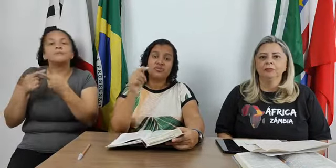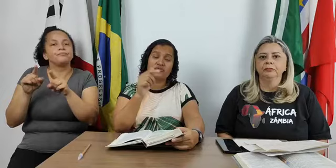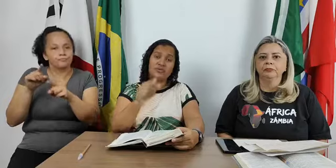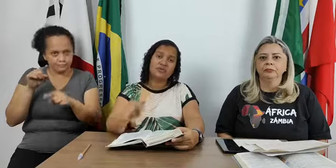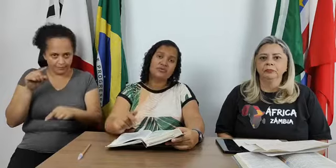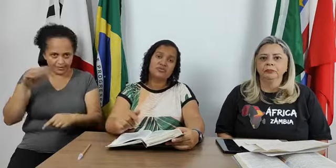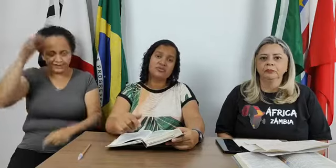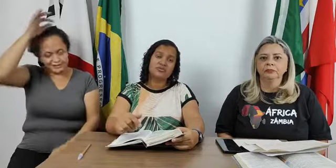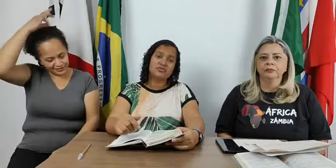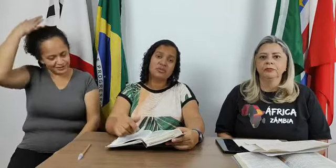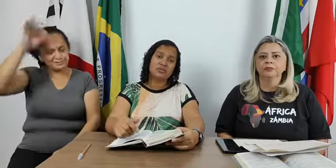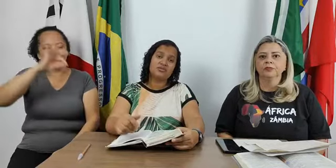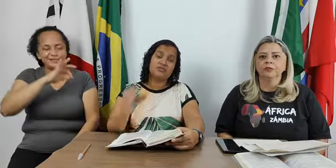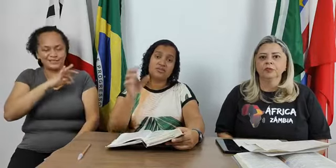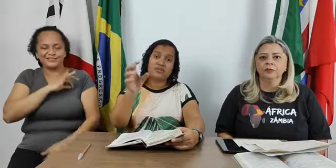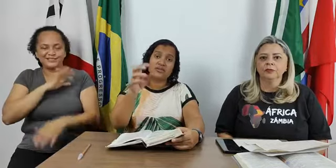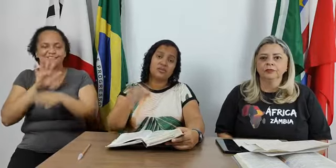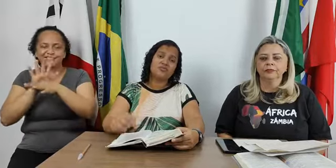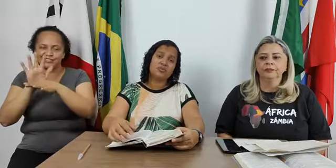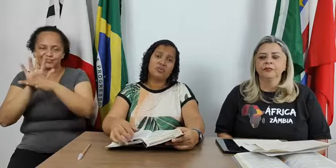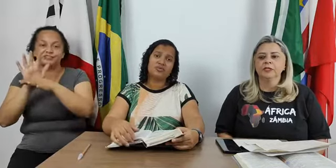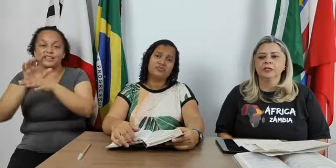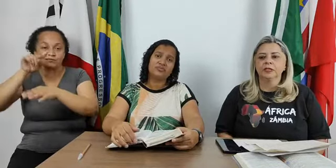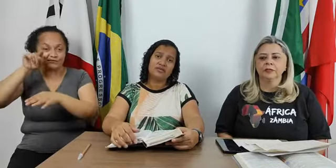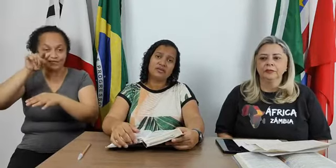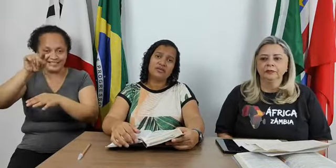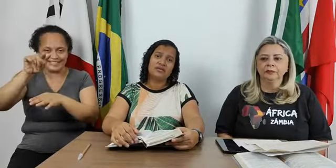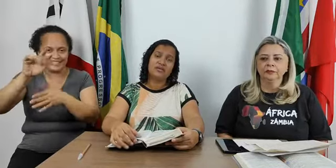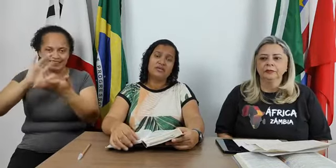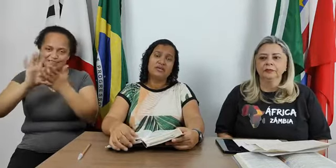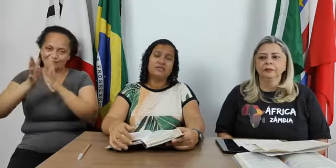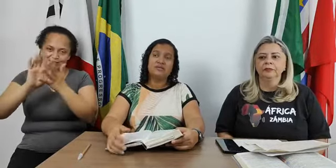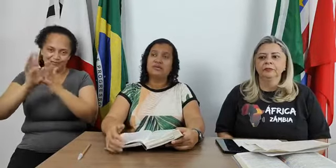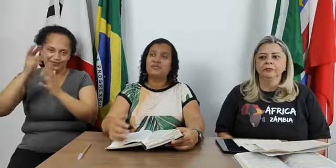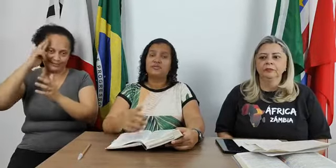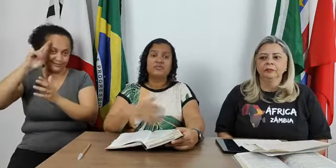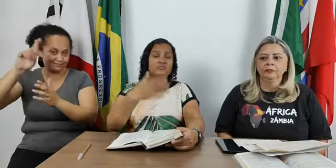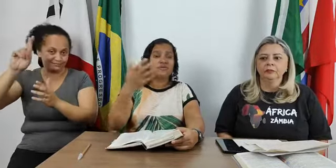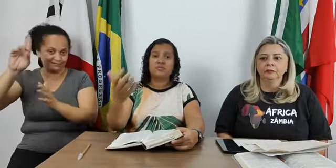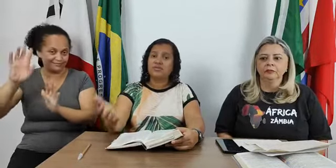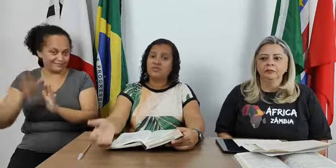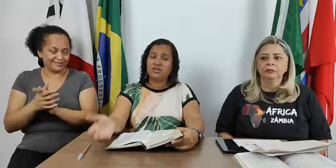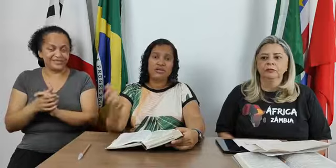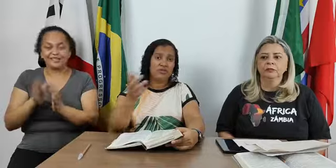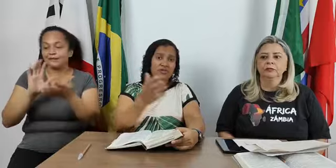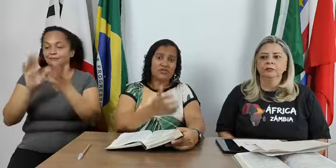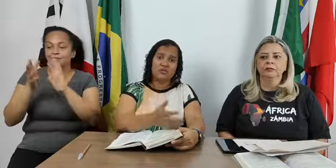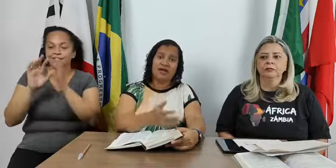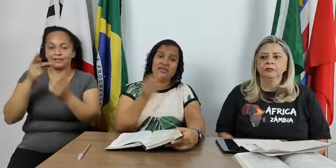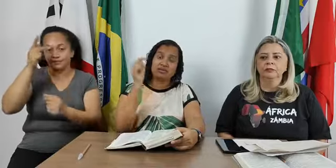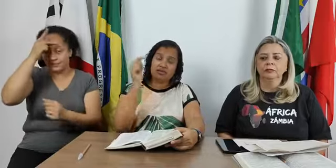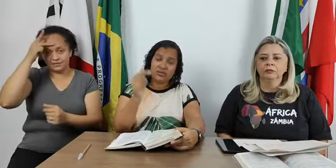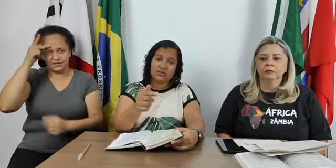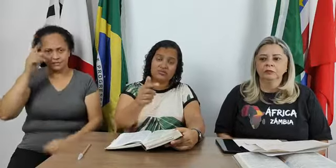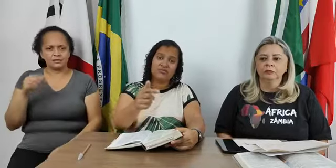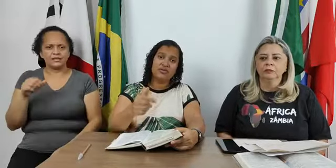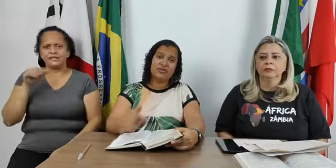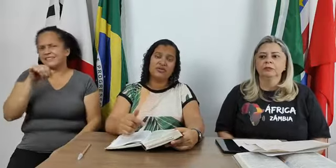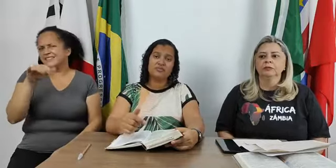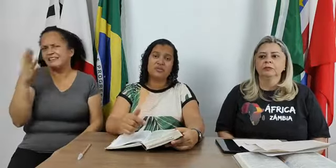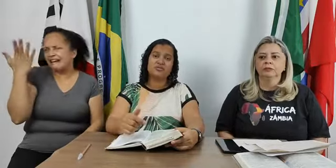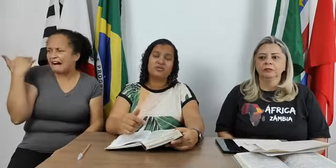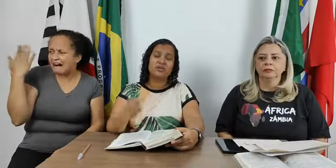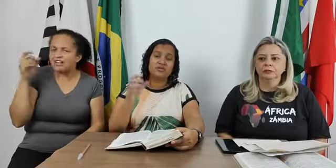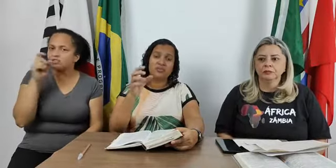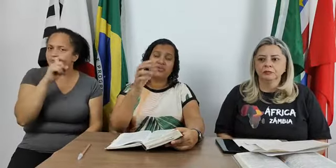Santo testificarão da mudança de Cristo, a mudança que Cristo operou em você. Então, se você mentir e não mente mais, isso testifica